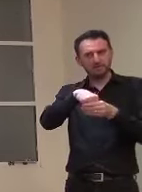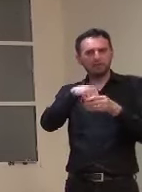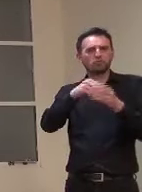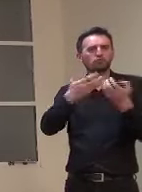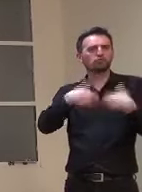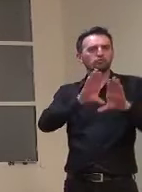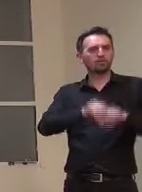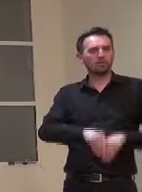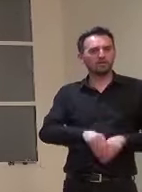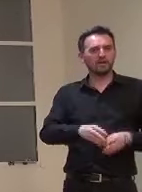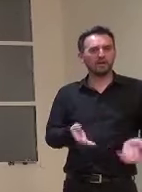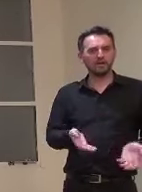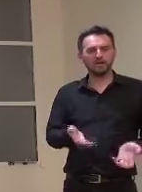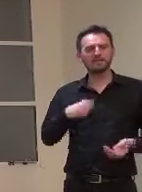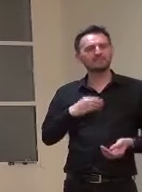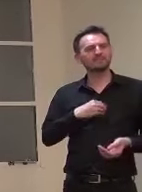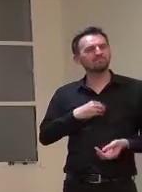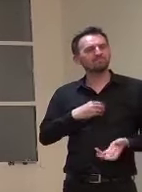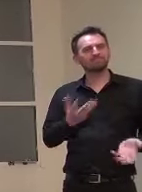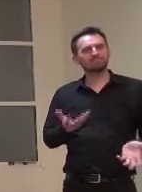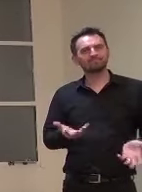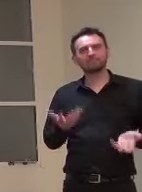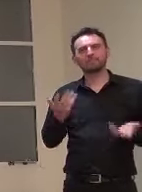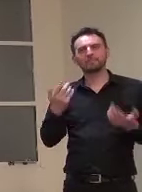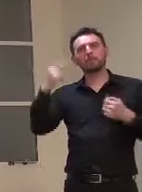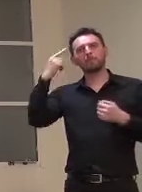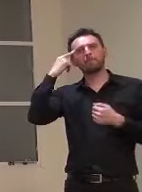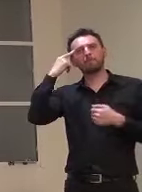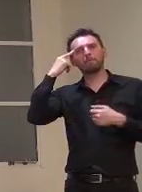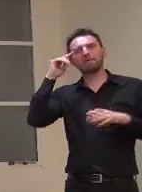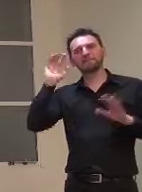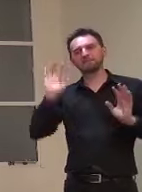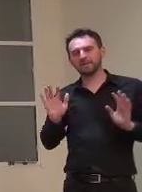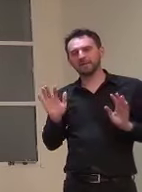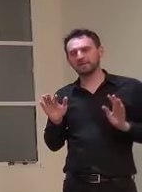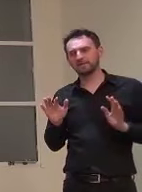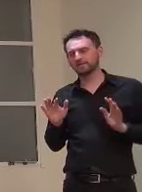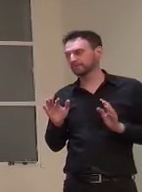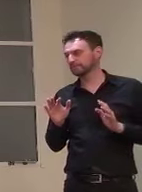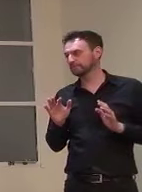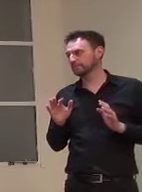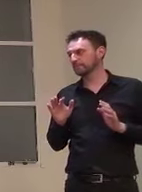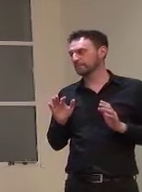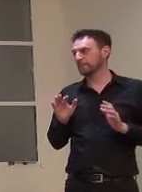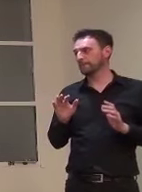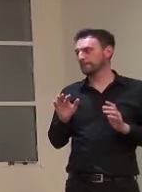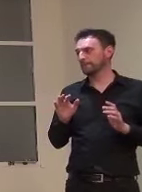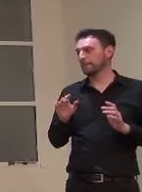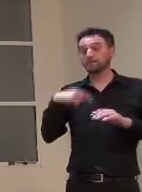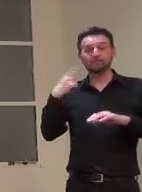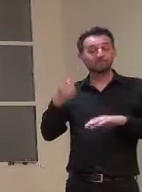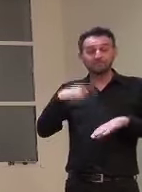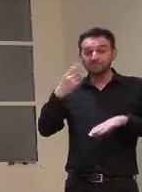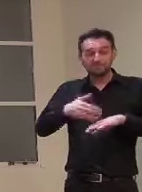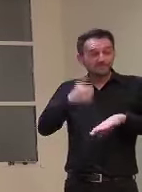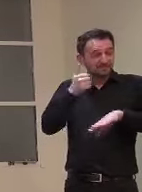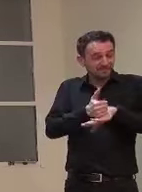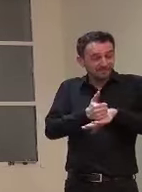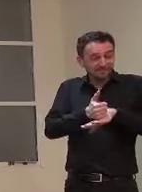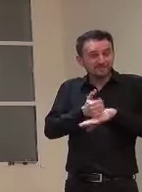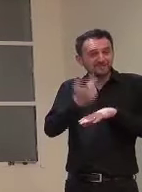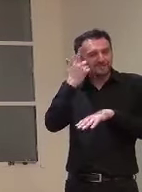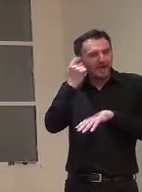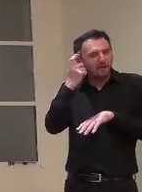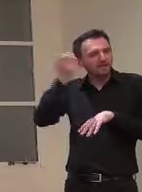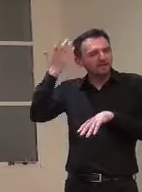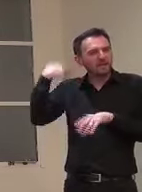total da la impresión que entre pensar cuán presente estuvo en nosotros según los obreros una